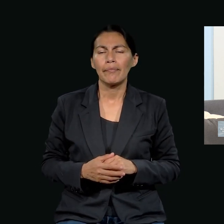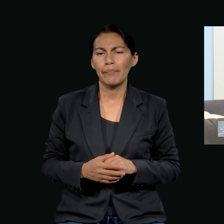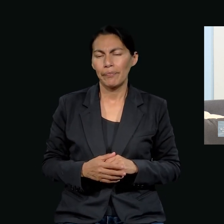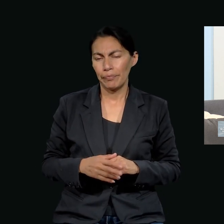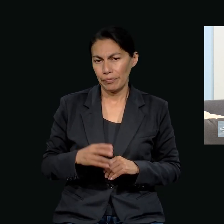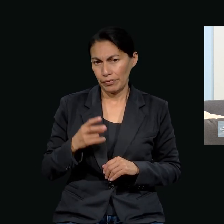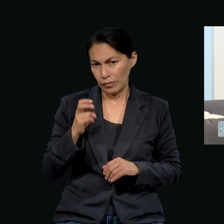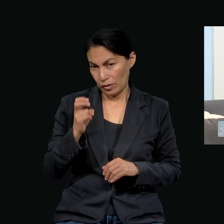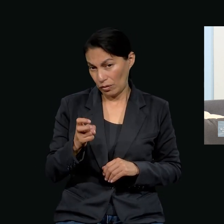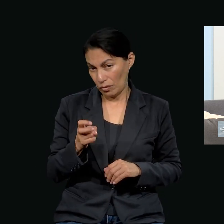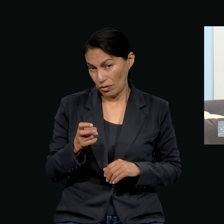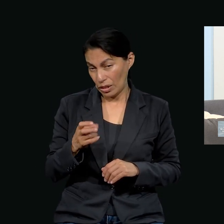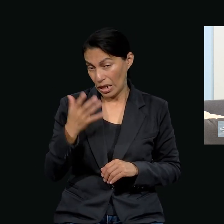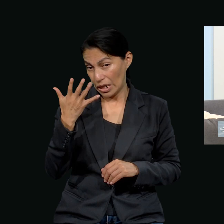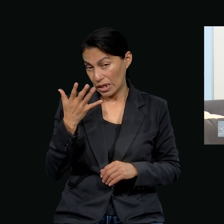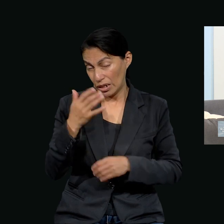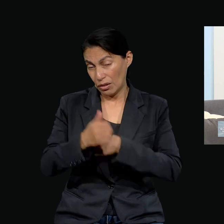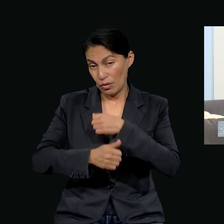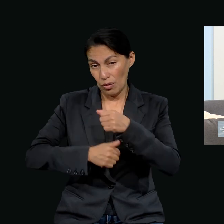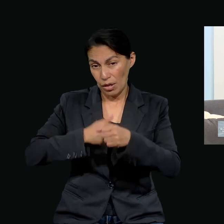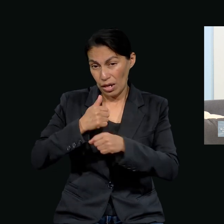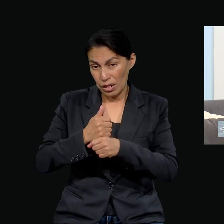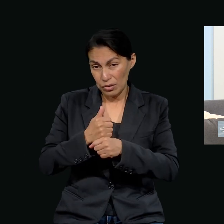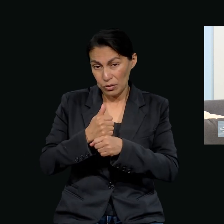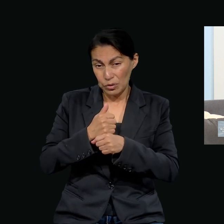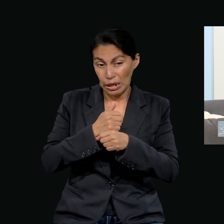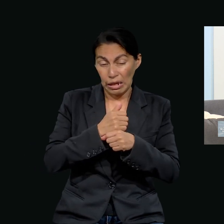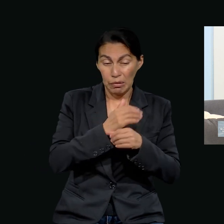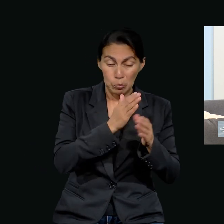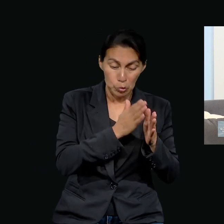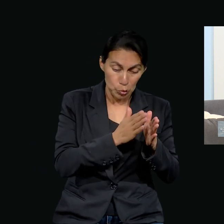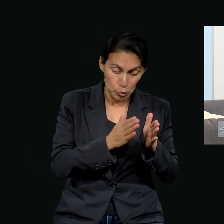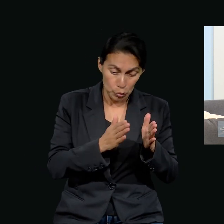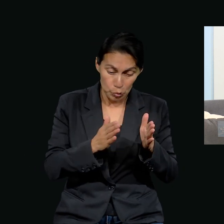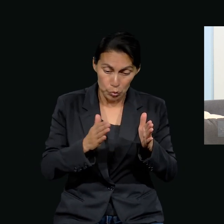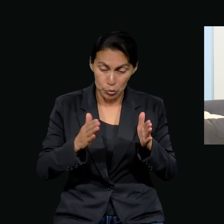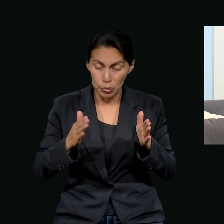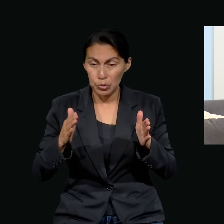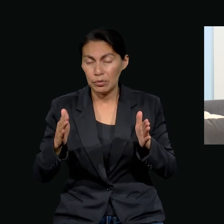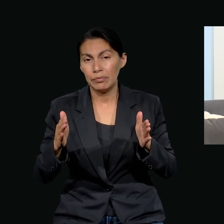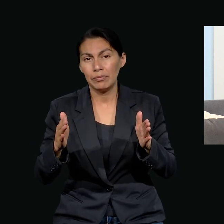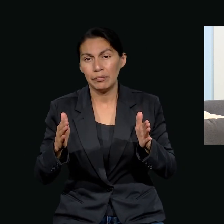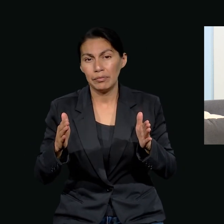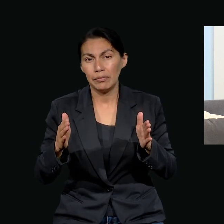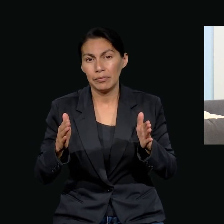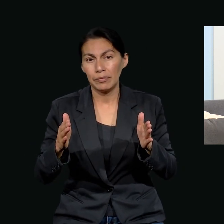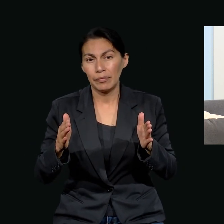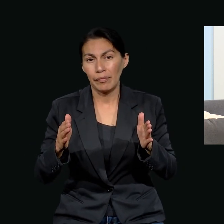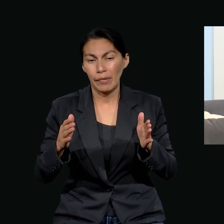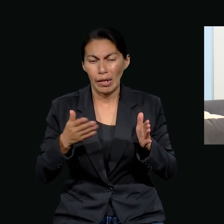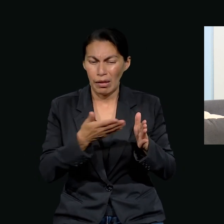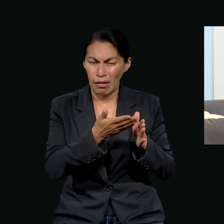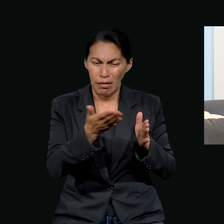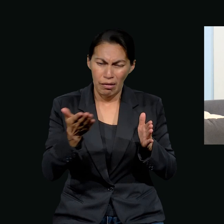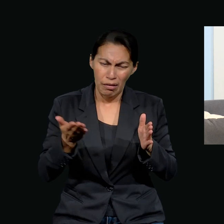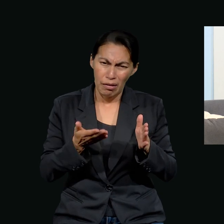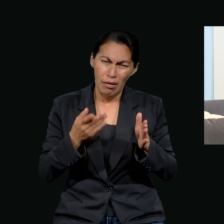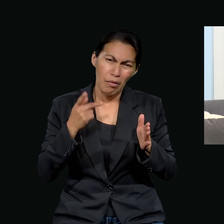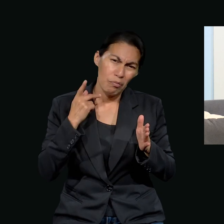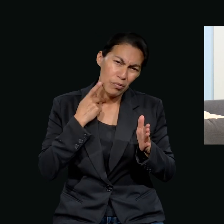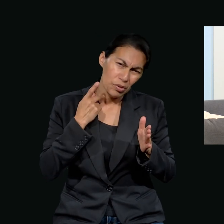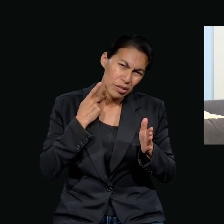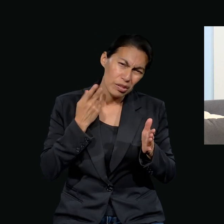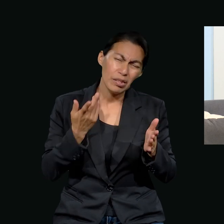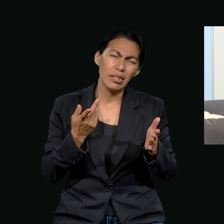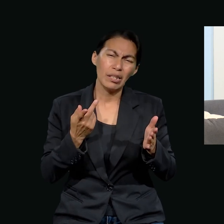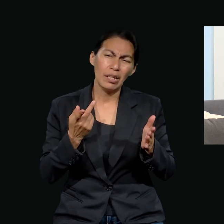Y entonces, bueno, pasaron cinco años entre una cosa y la otra y la política en el